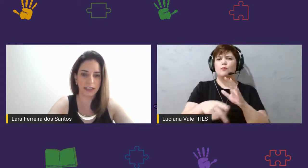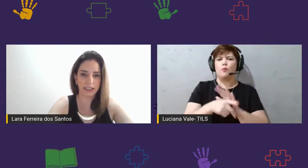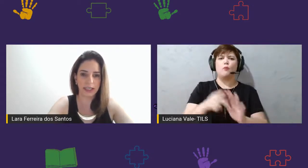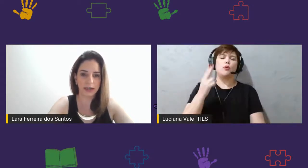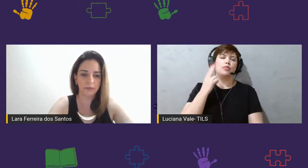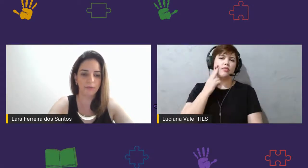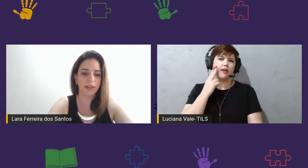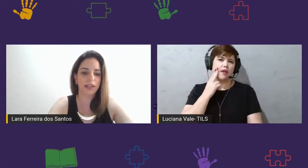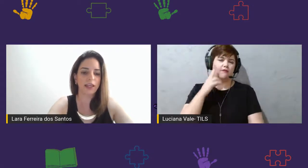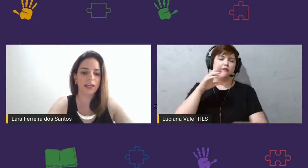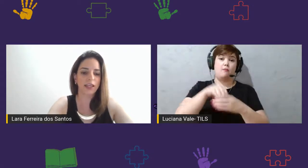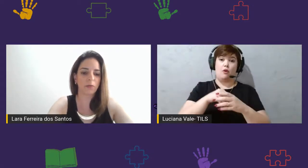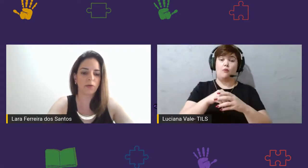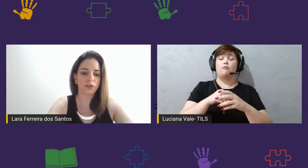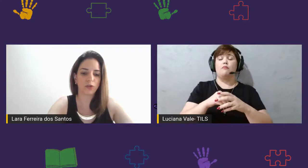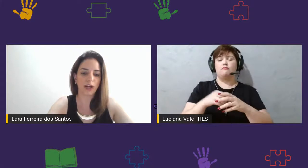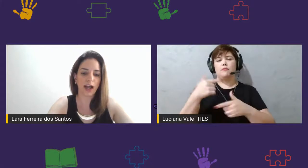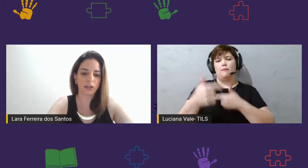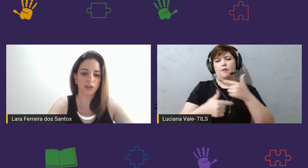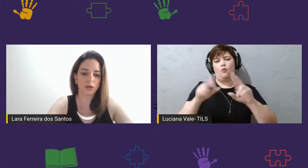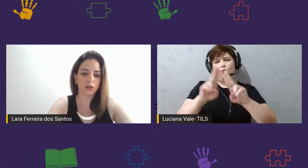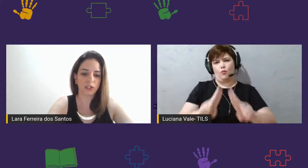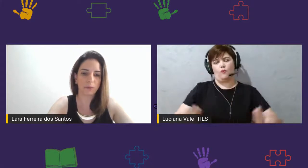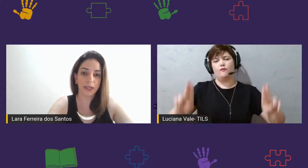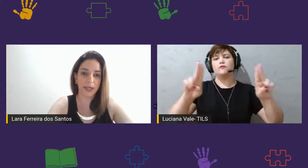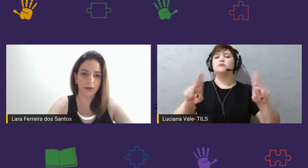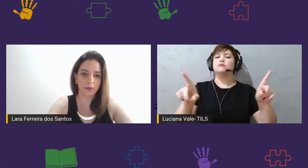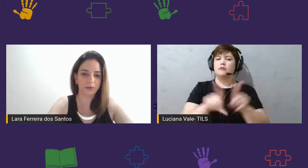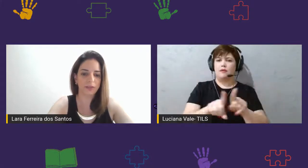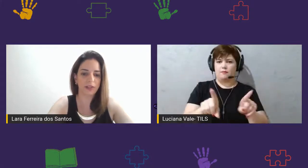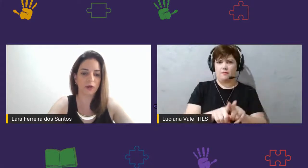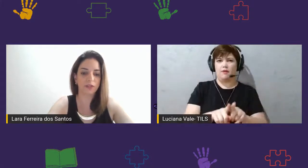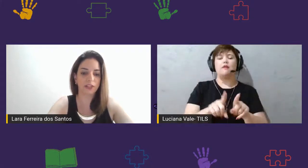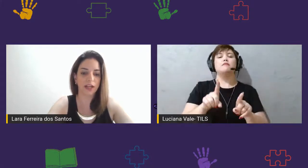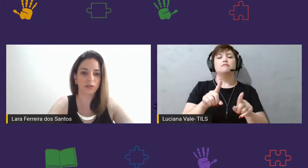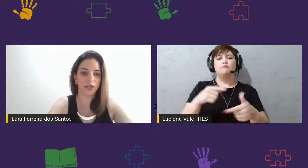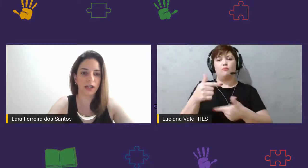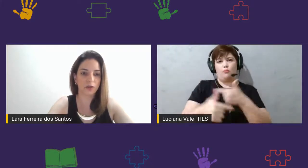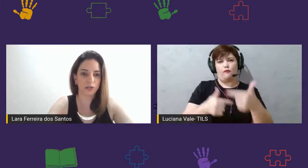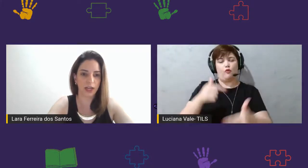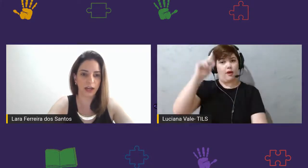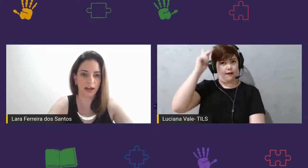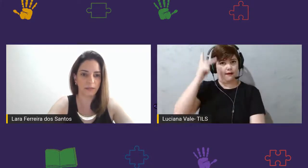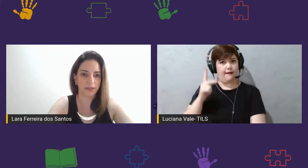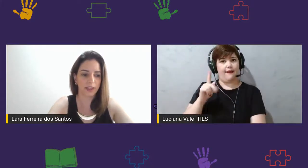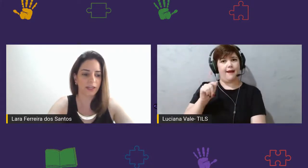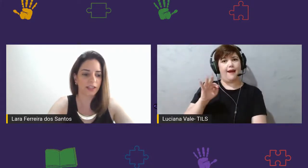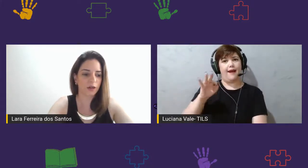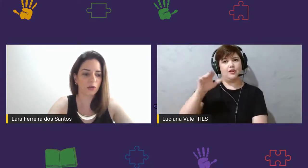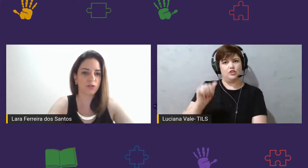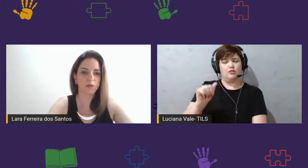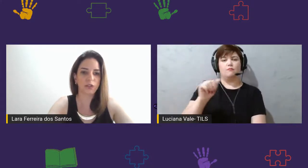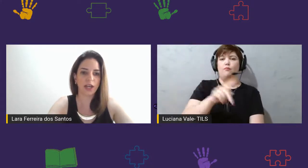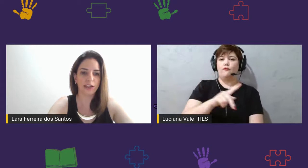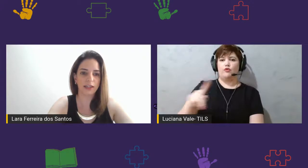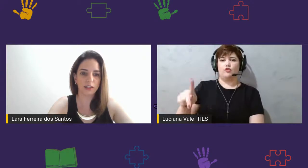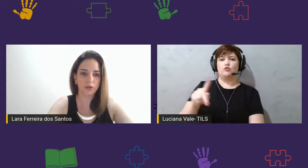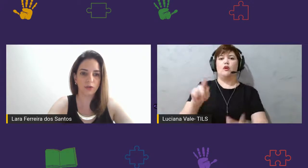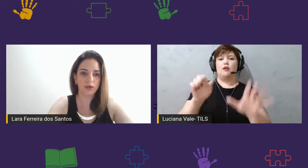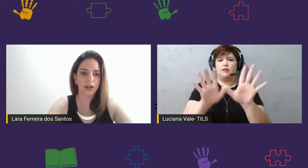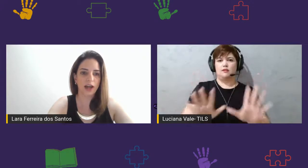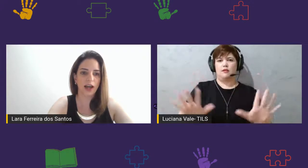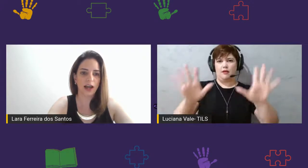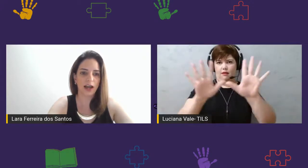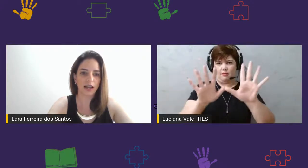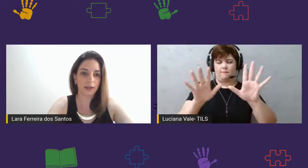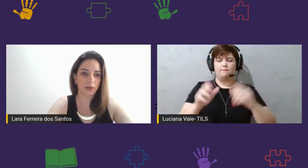Santa Catarina, e a professora Kátia Lucy Pinheiro, da Universidade Federal do Ceará. Então, nós vamos dar